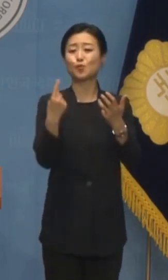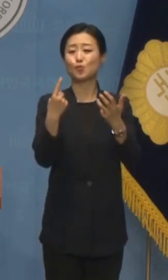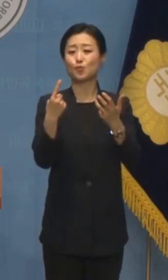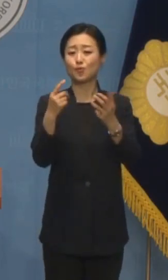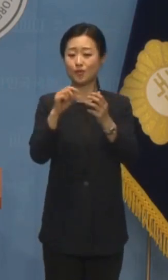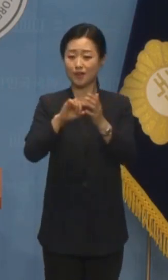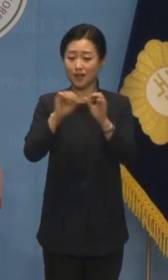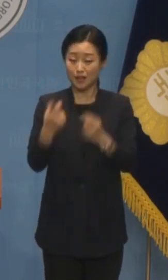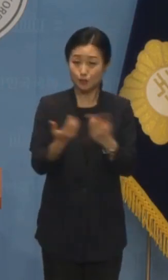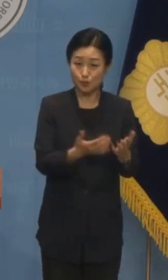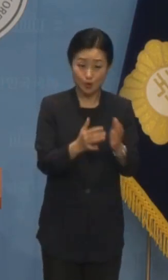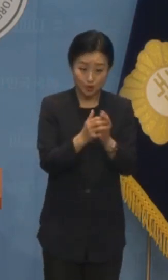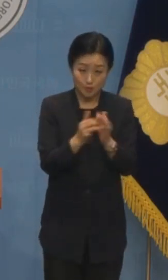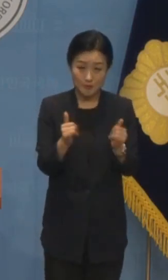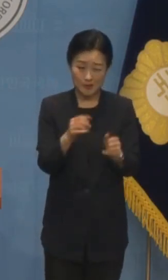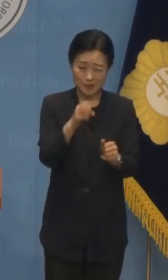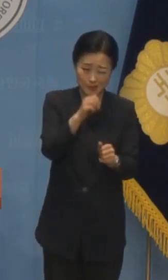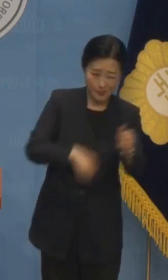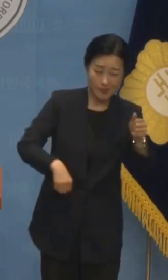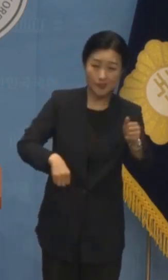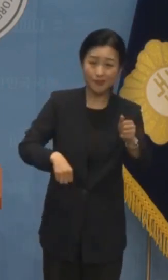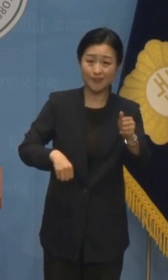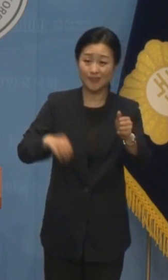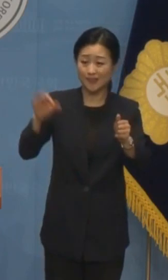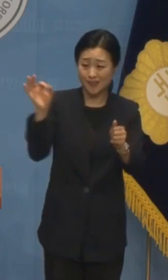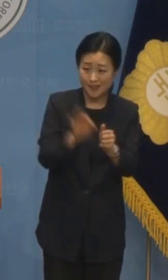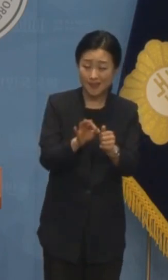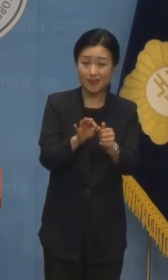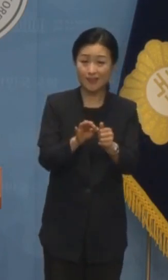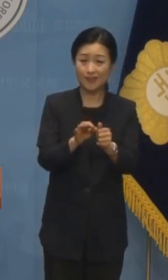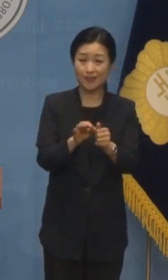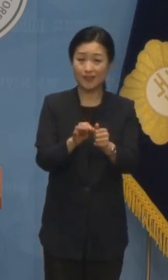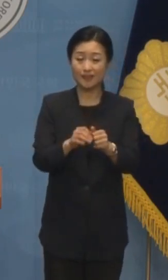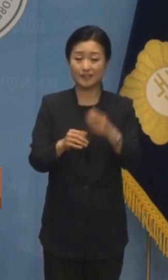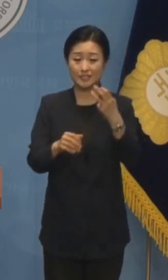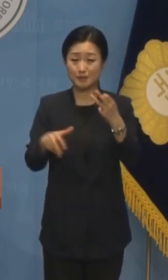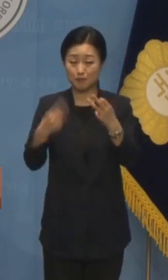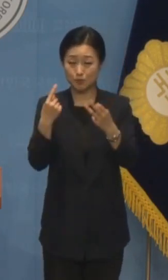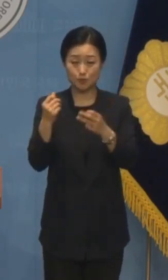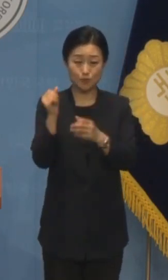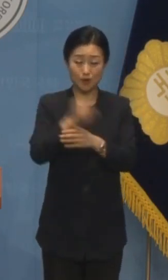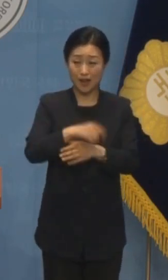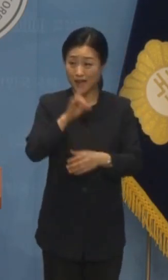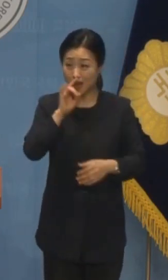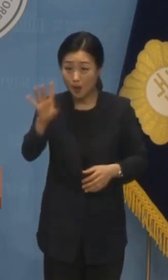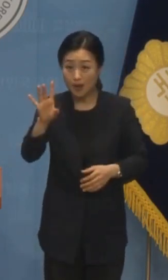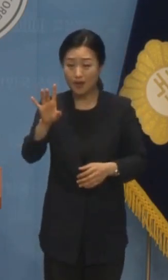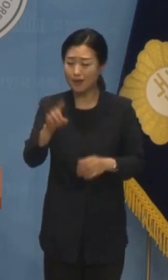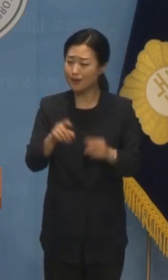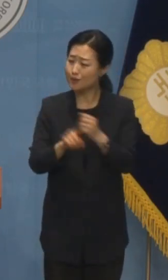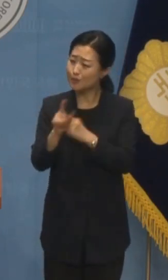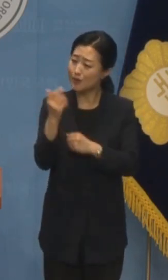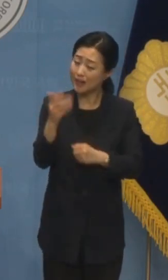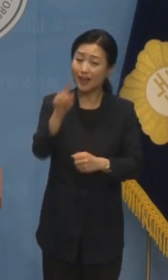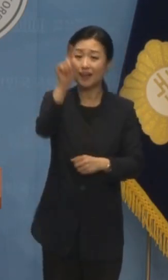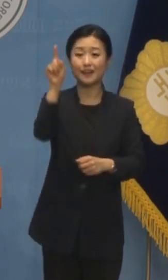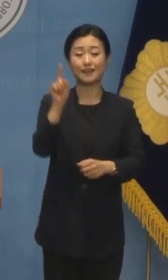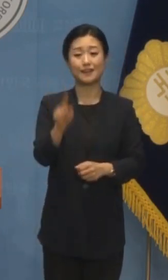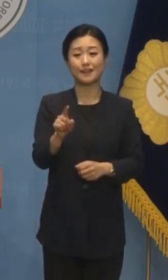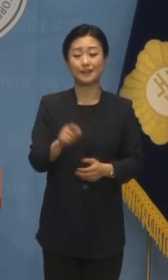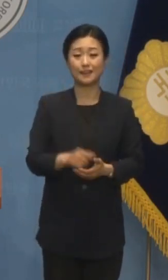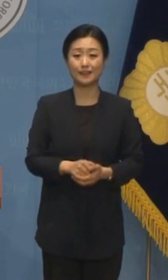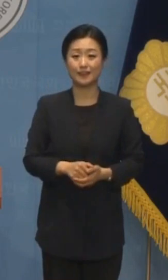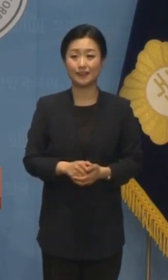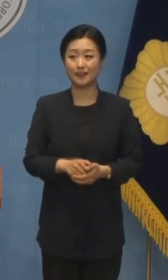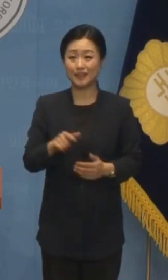감세해놓고 국민들에게 돌아가는 민생경제 살리는 13조는 결코 용납할 수 없다는 것이 도대체 무슨 논리가 있습니까?